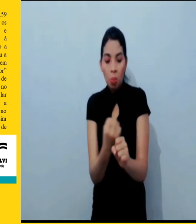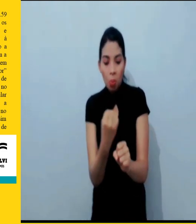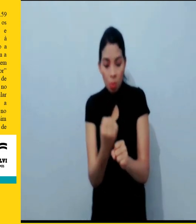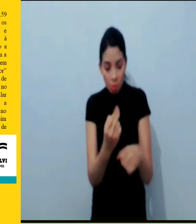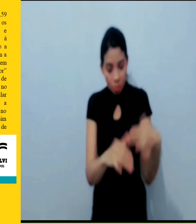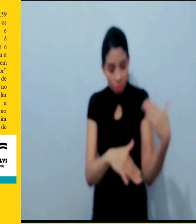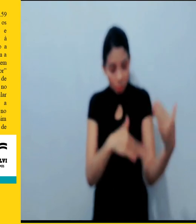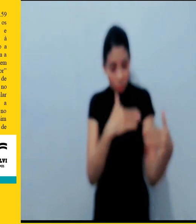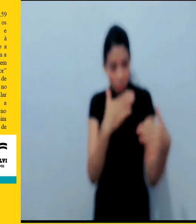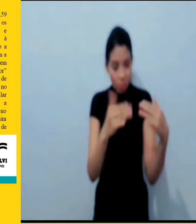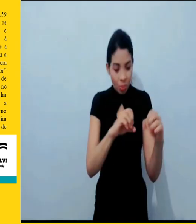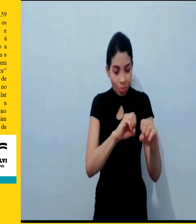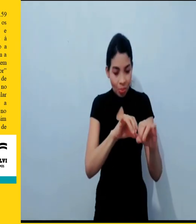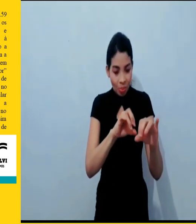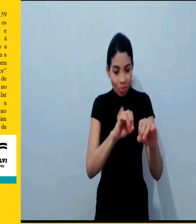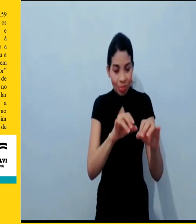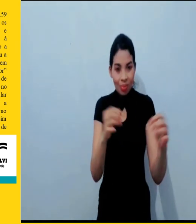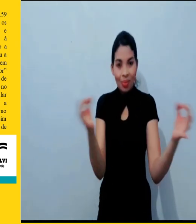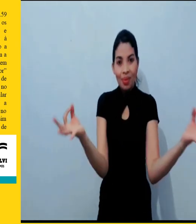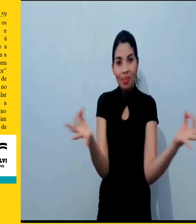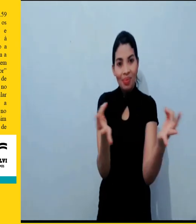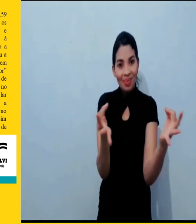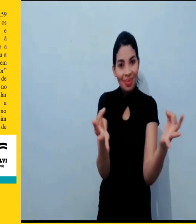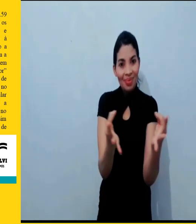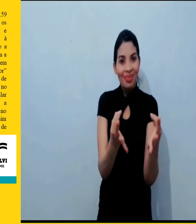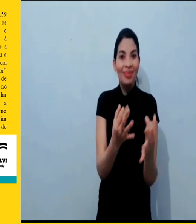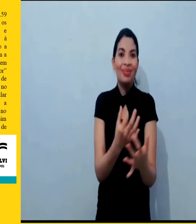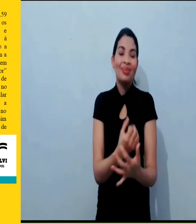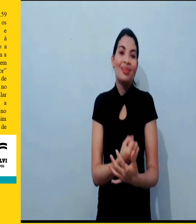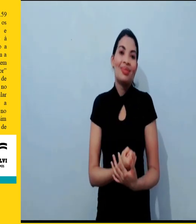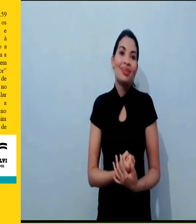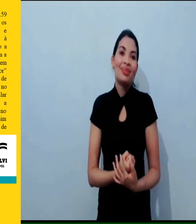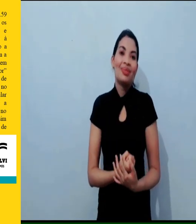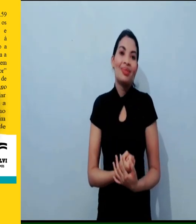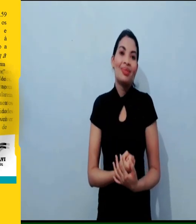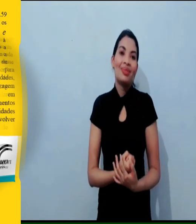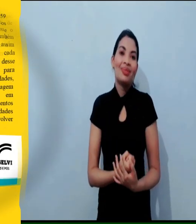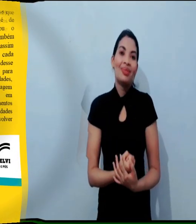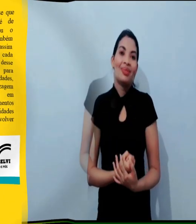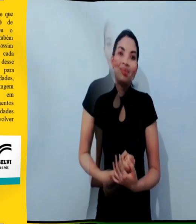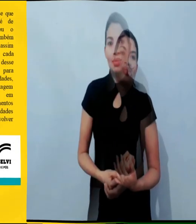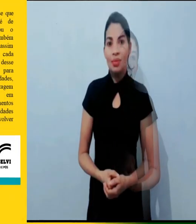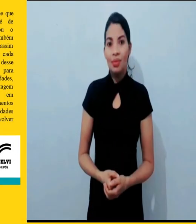para, assim, construir um ensino de qualidade.